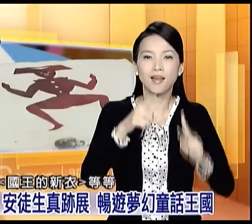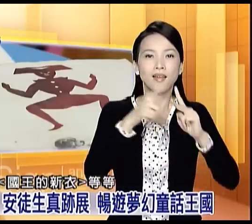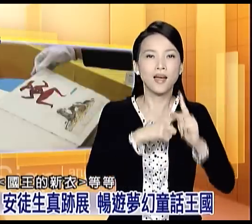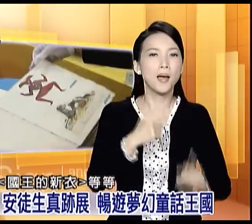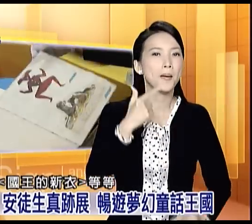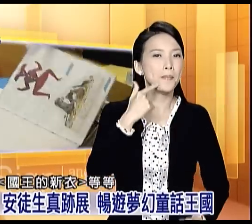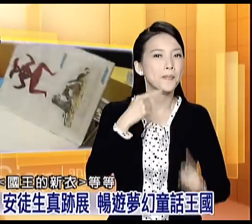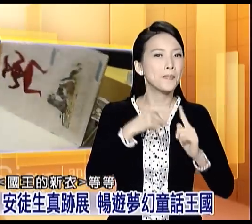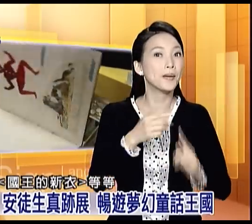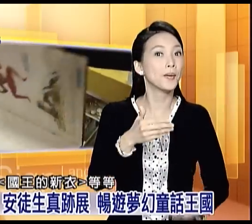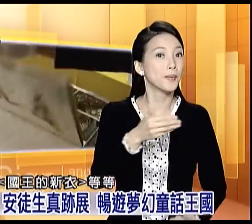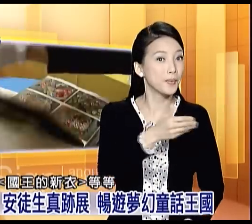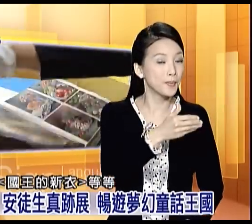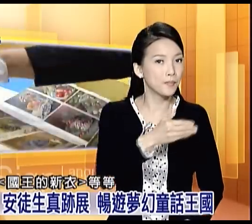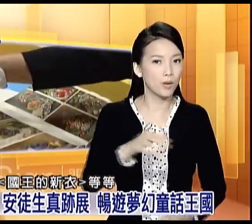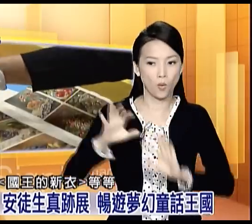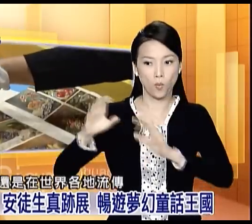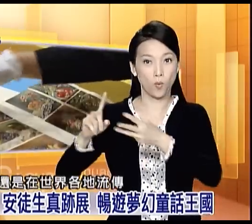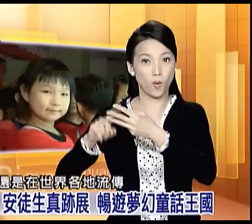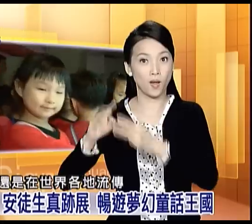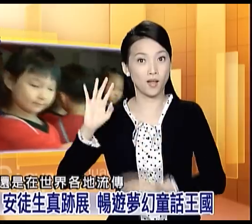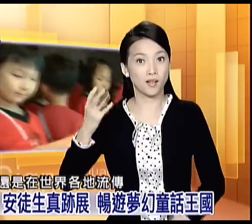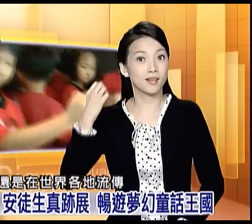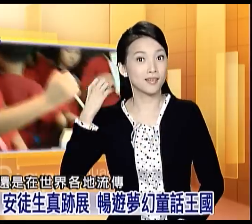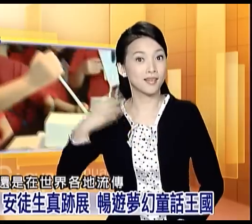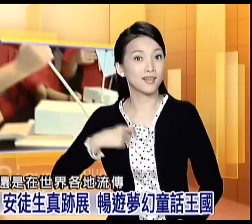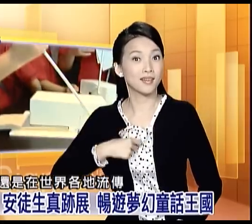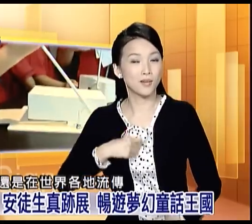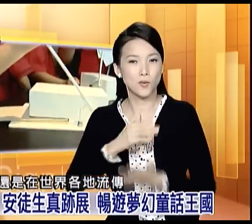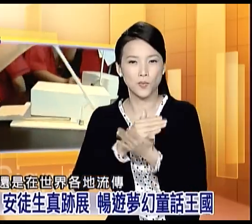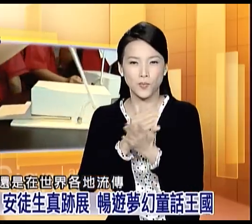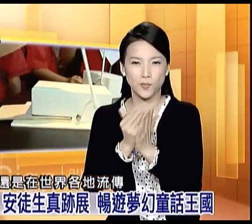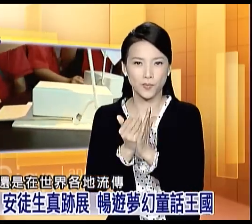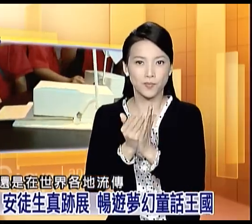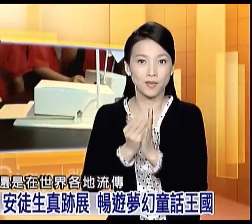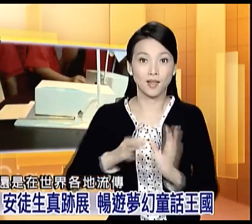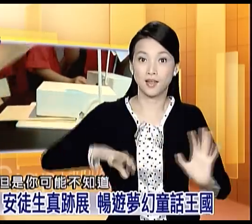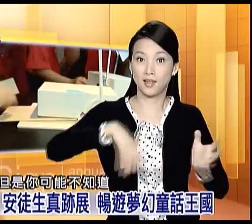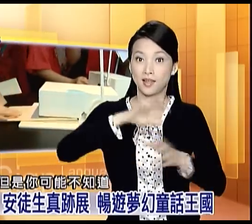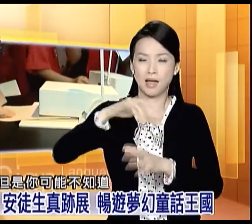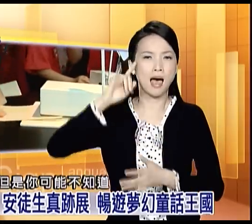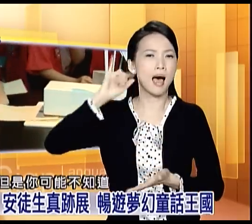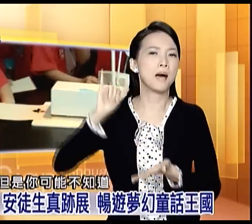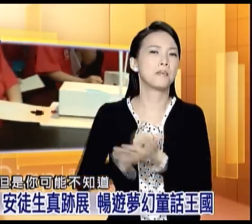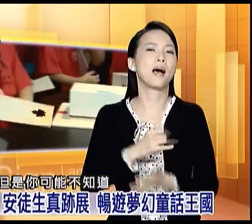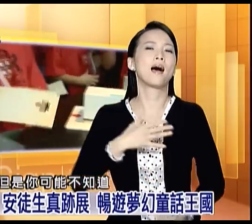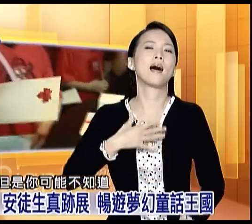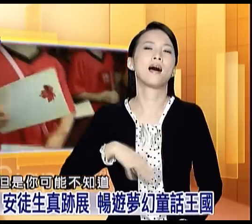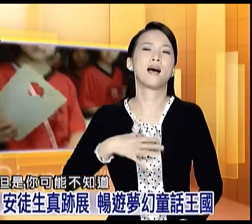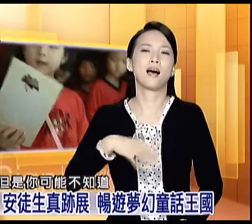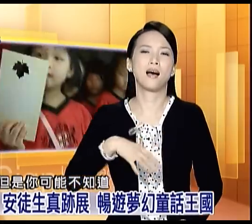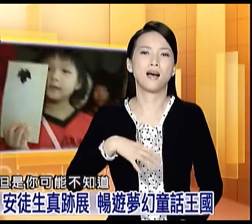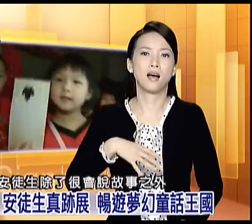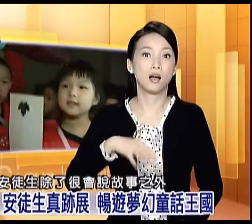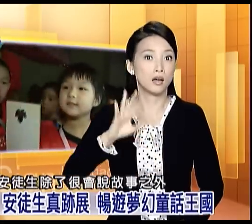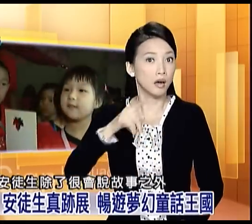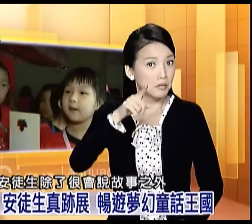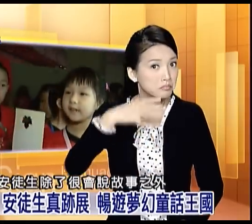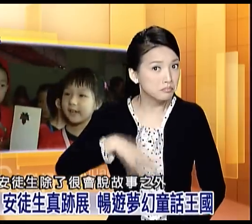国王的新衣》等等还是在世界各地流传。但是您可能不知道，安徒生他除了很